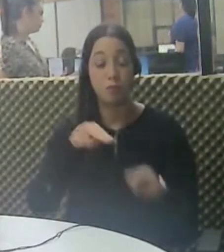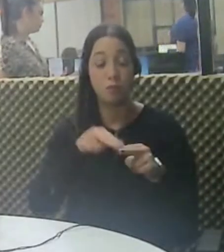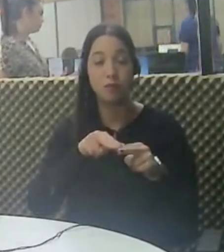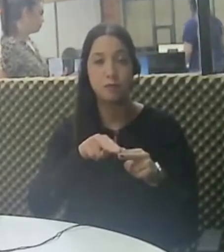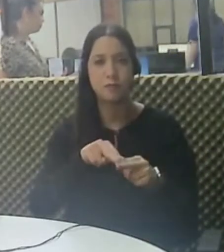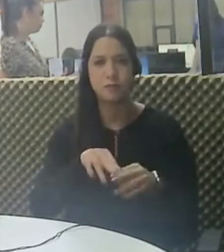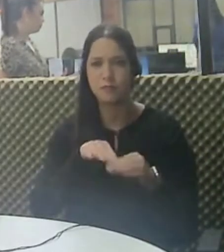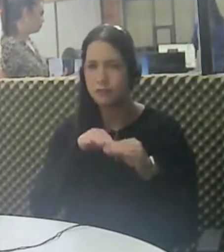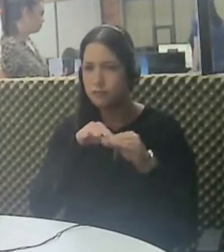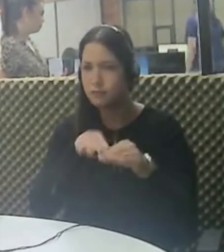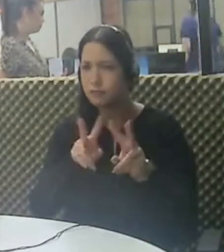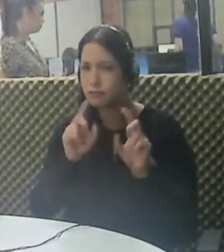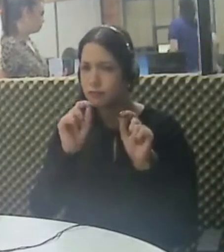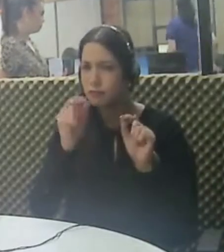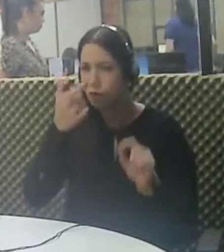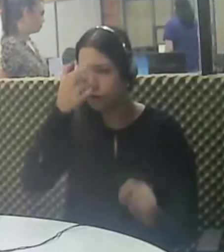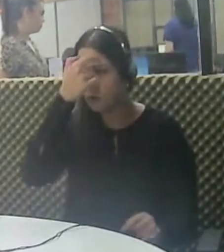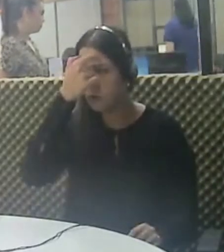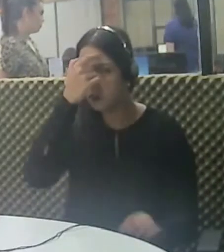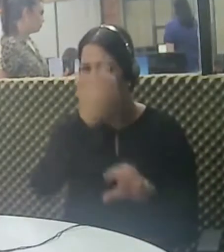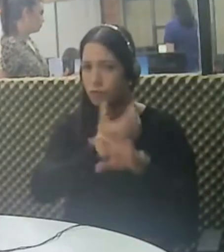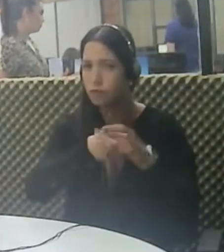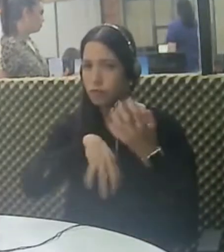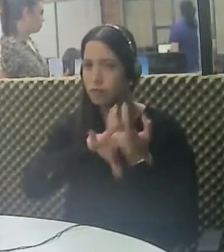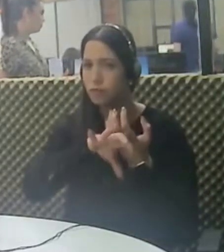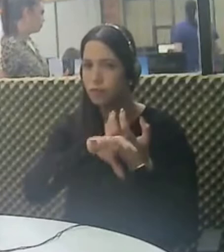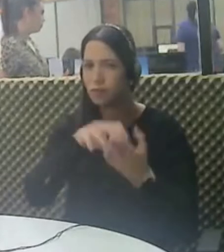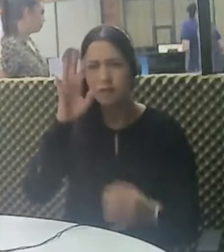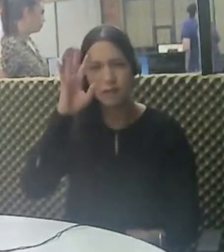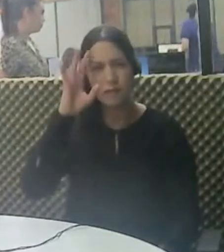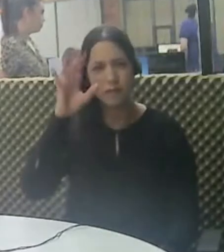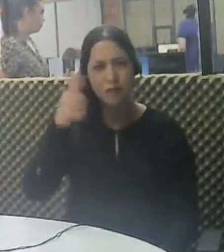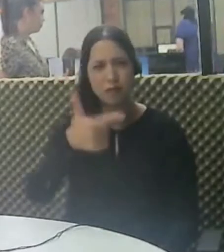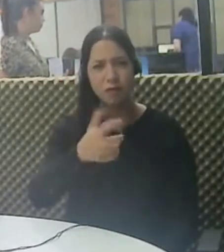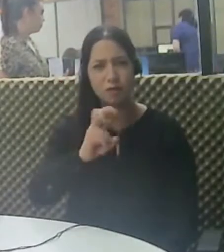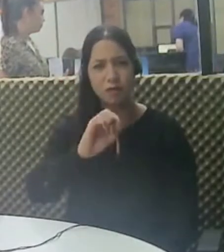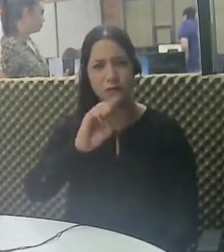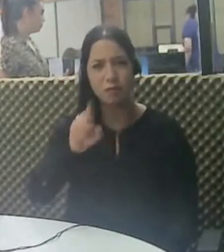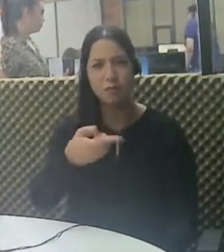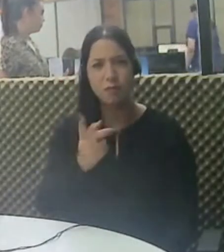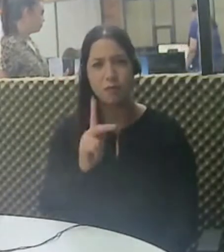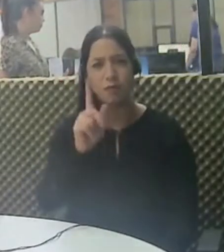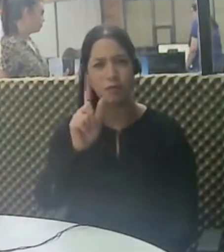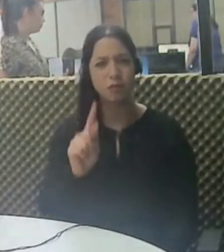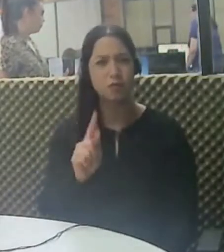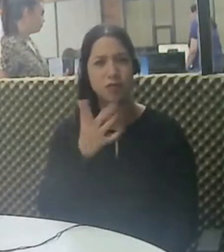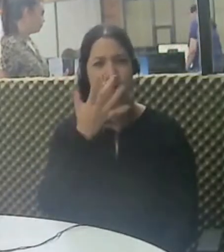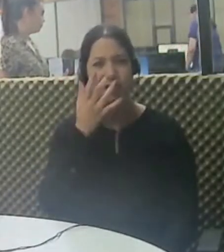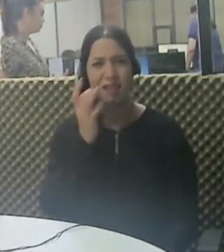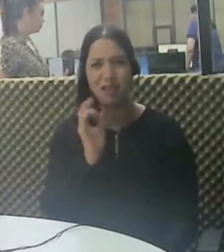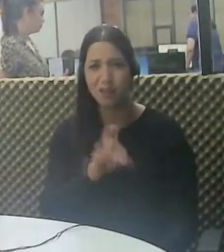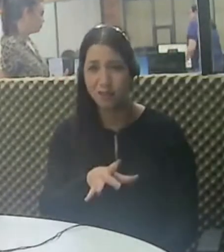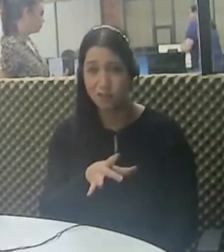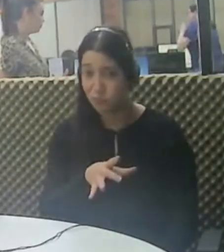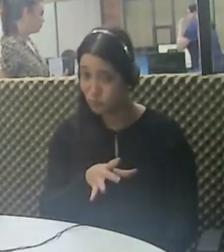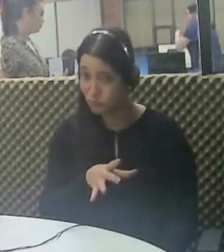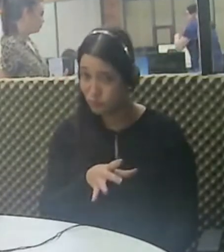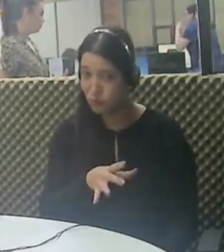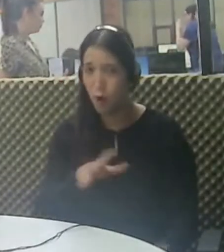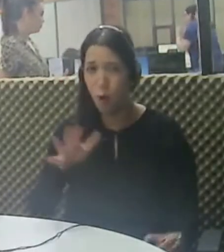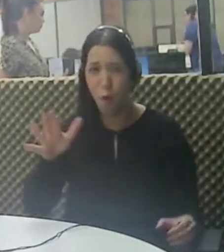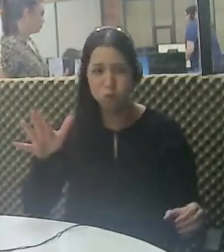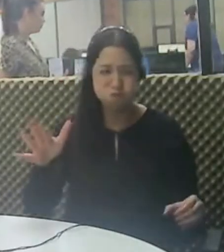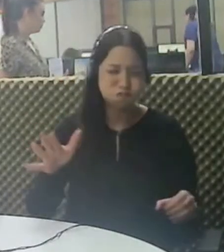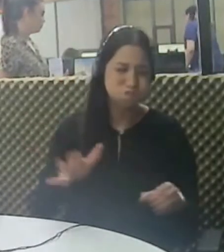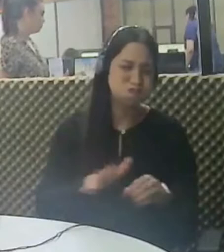papo agora é sobre conscientização ambiental. Você consegue imaginar 250 toneladas de lixo? Todo esse volume